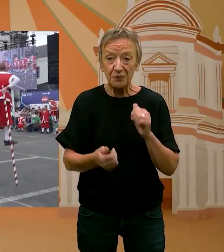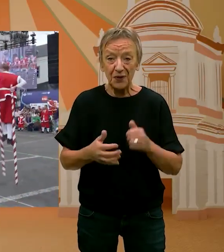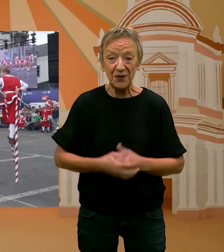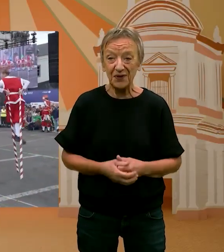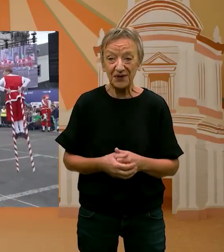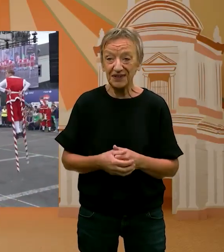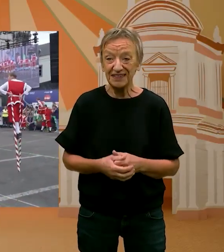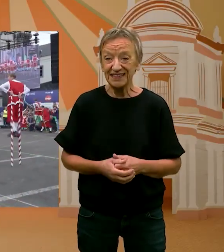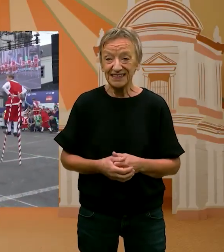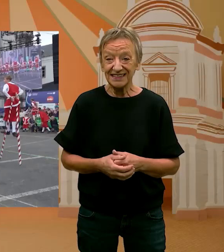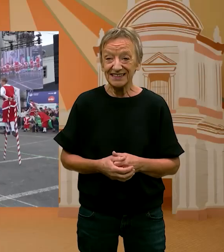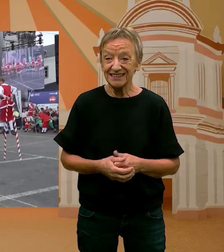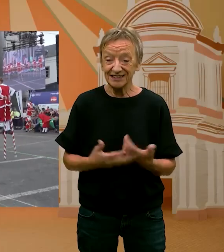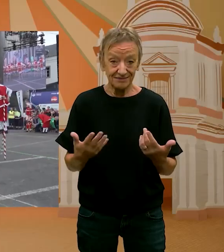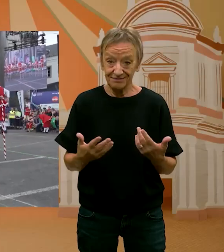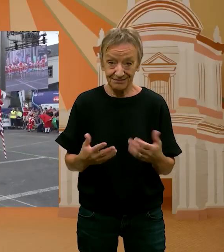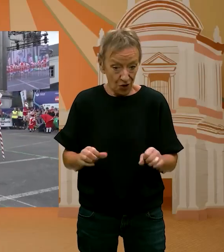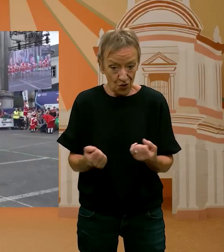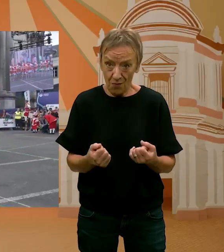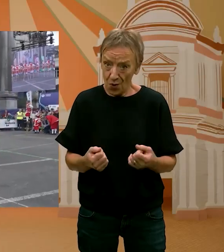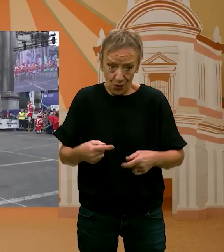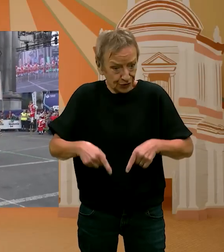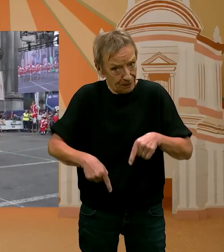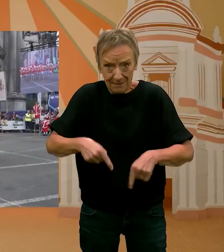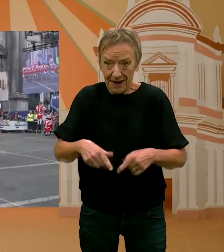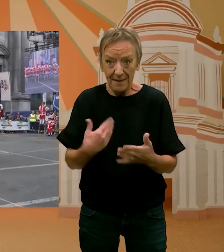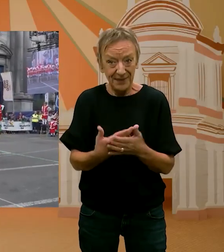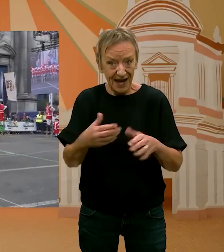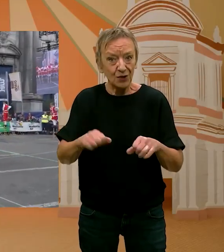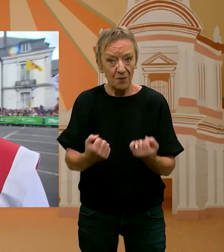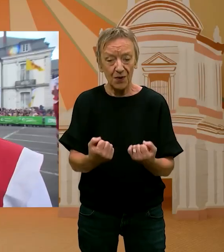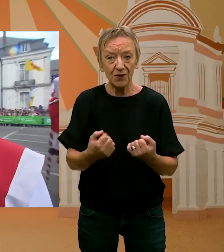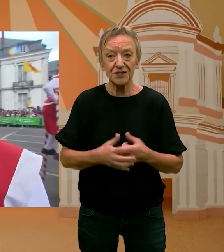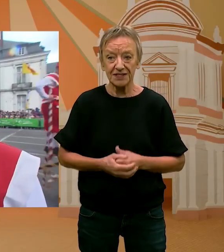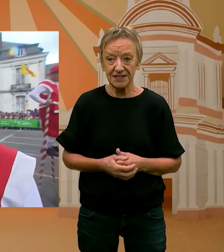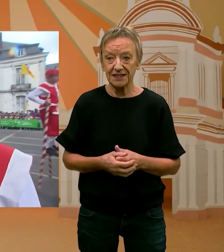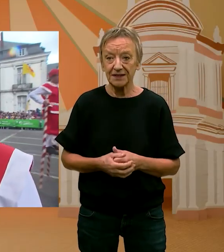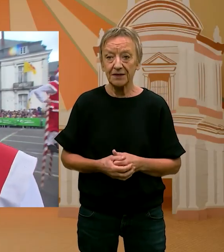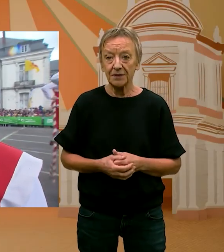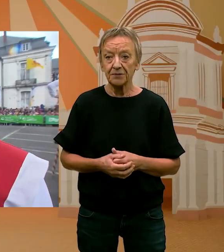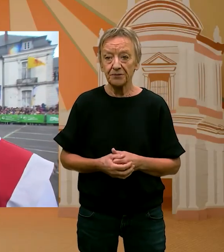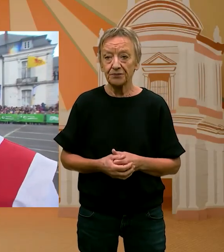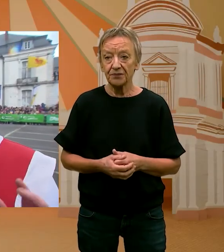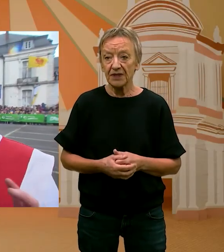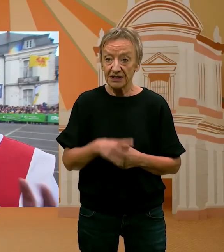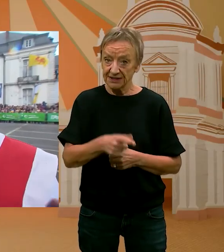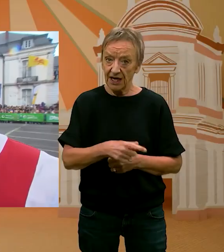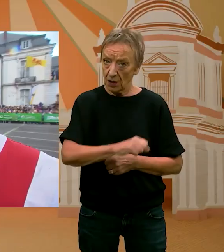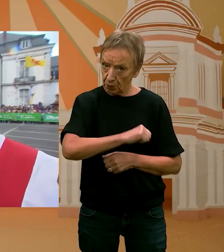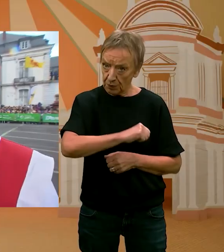c'est engagé, c'est engagé. Le combat a bien démarré. C'est ce que j'allais dire, ça a l'air de partir sur un gros tempo. Et puis c'est assez respectueux aussi, moi je